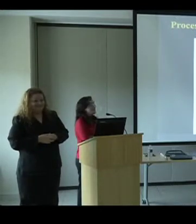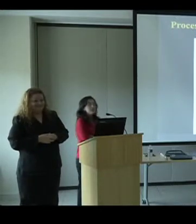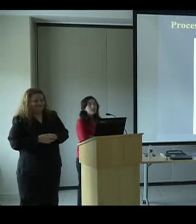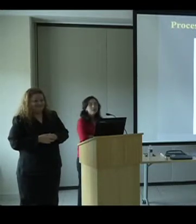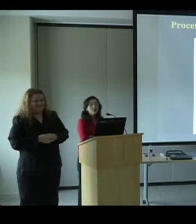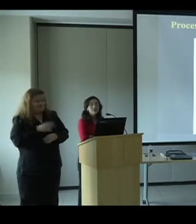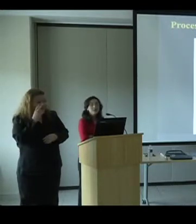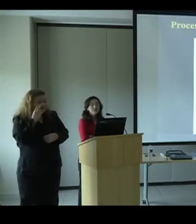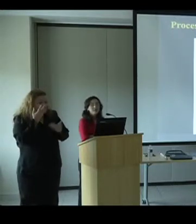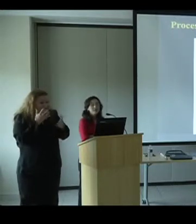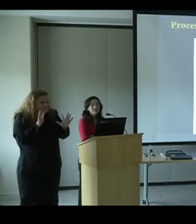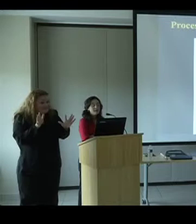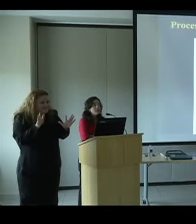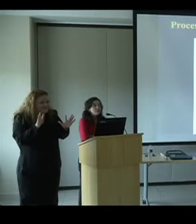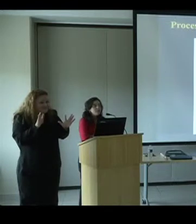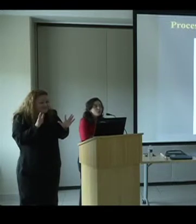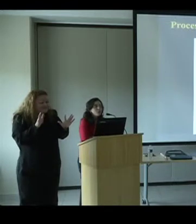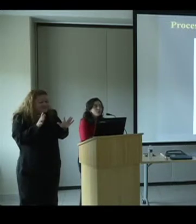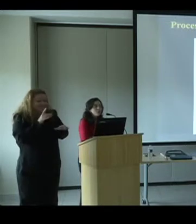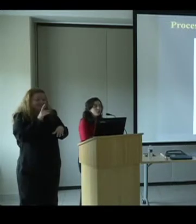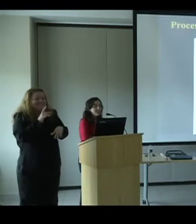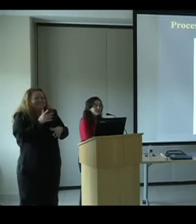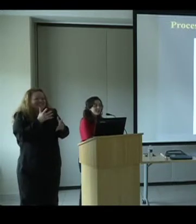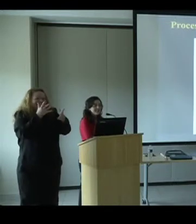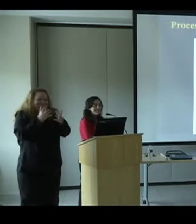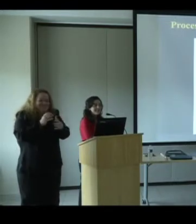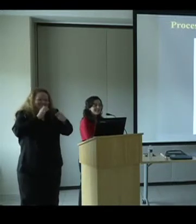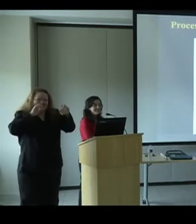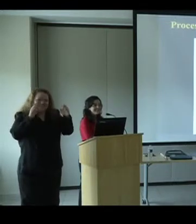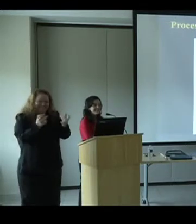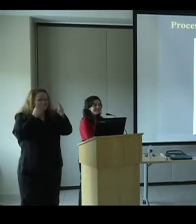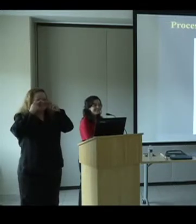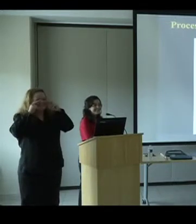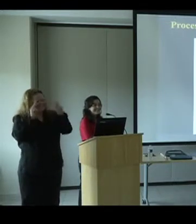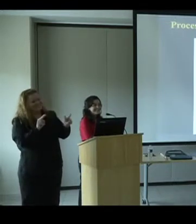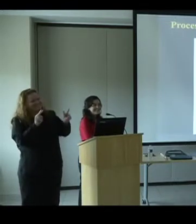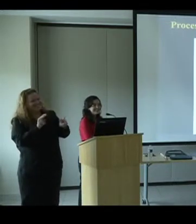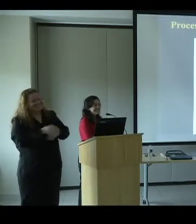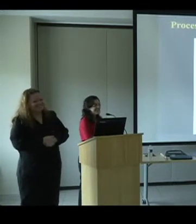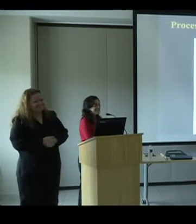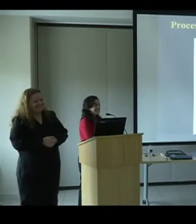ya las vieron quiero que todo mundo las vea